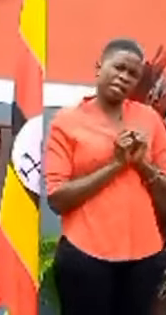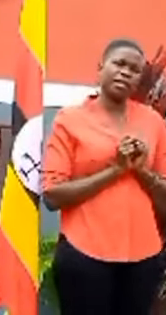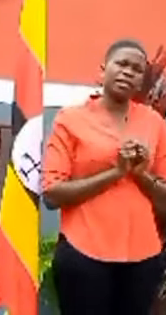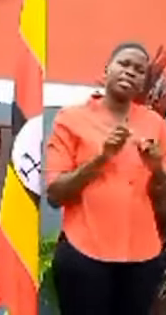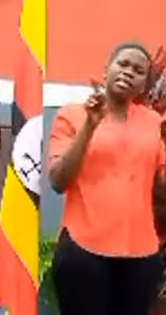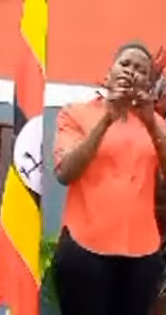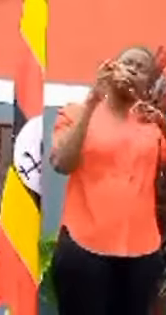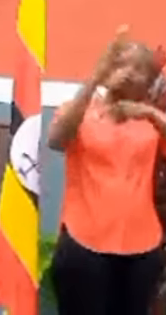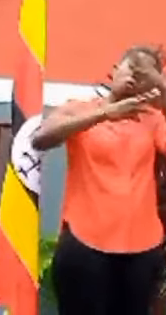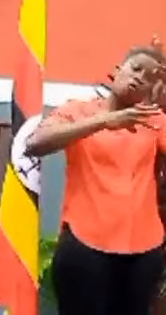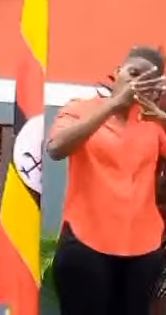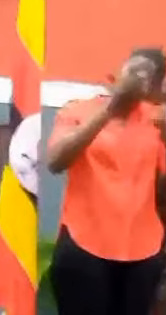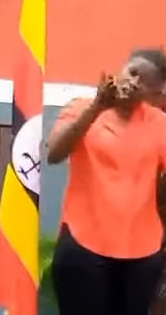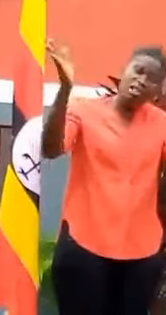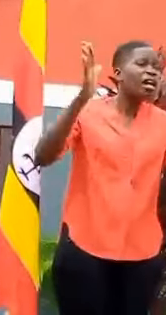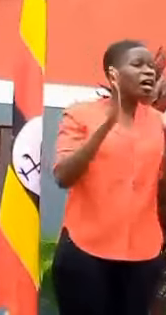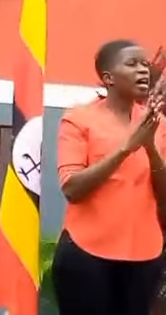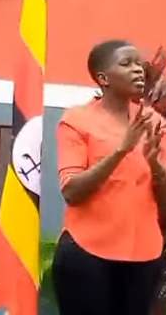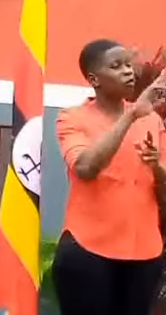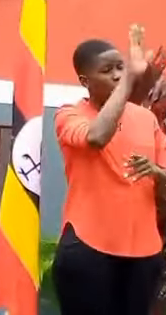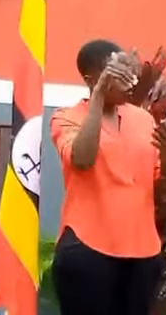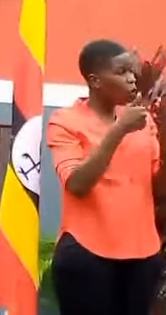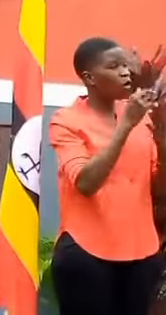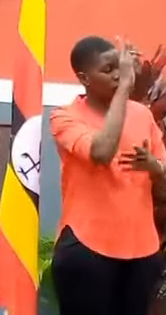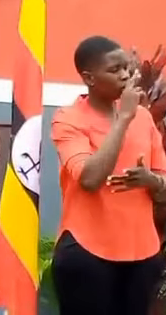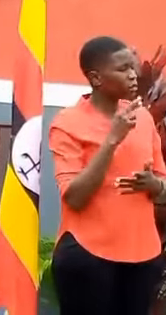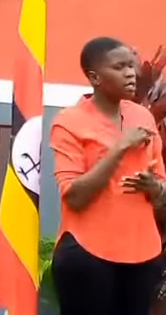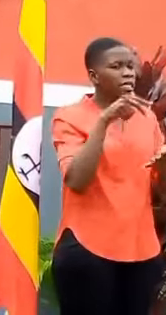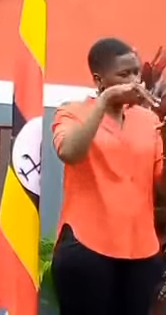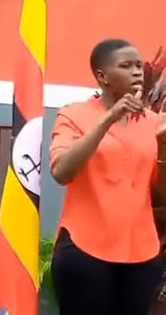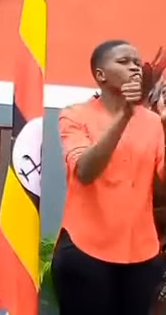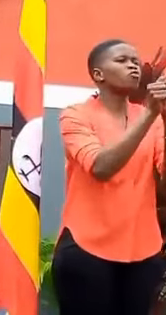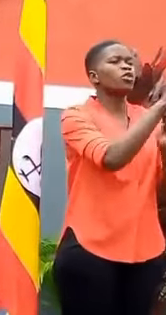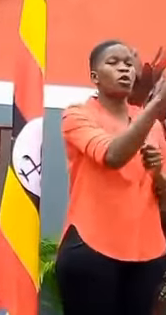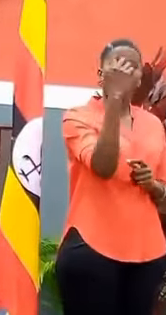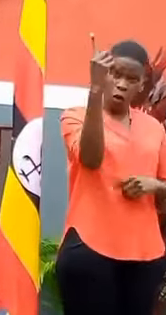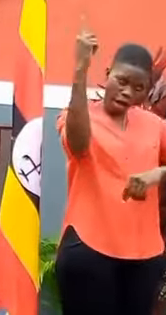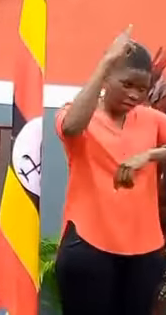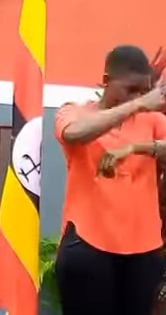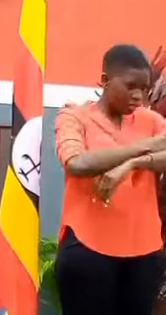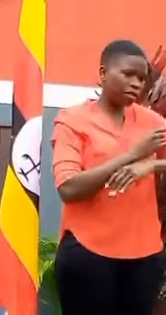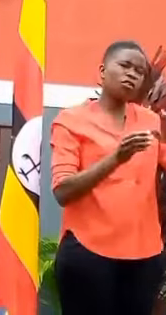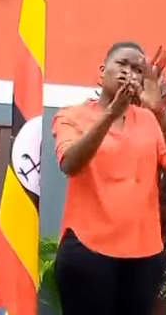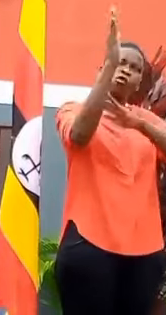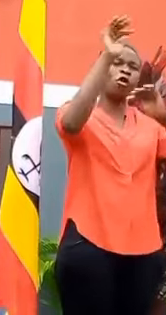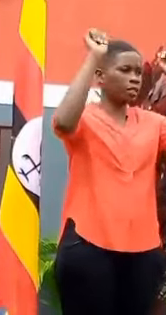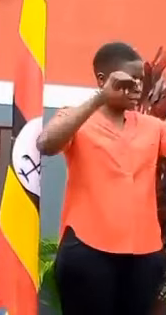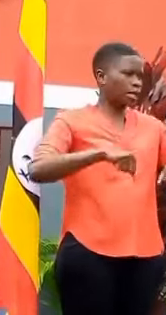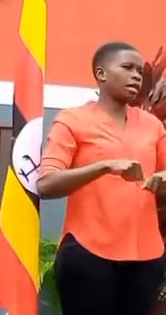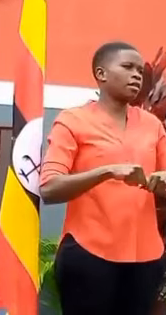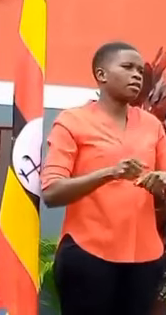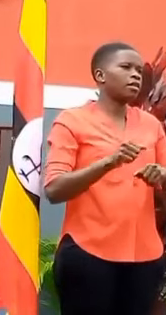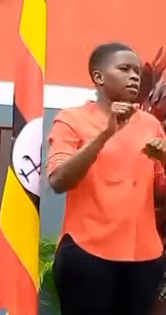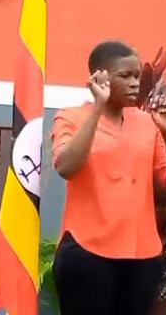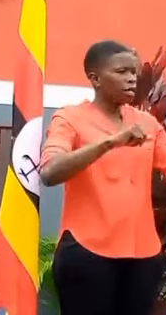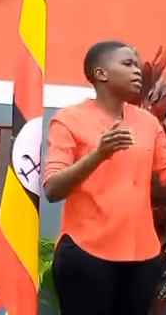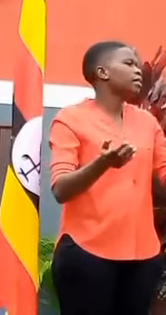ensi yonna n'amadiini gonna gayimiridde nammwe era nammwe mujja kufuna obwenkanya one day insha allah